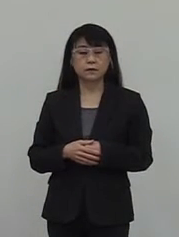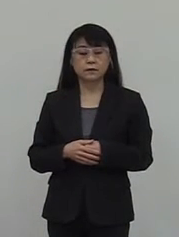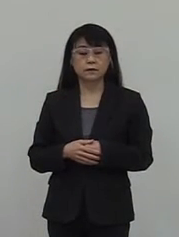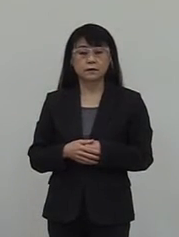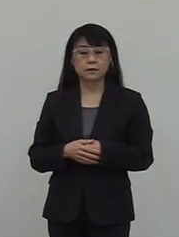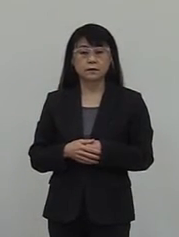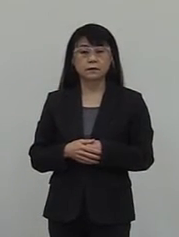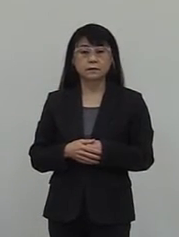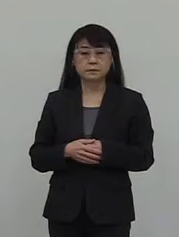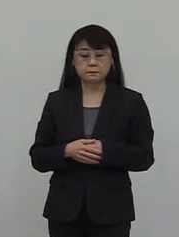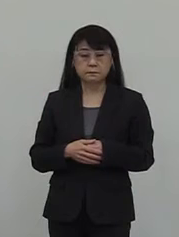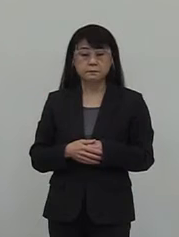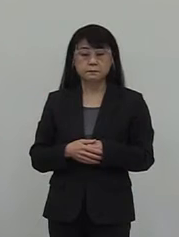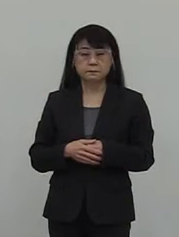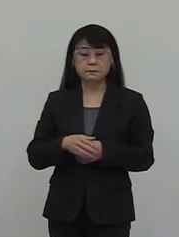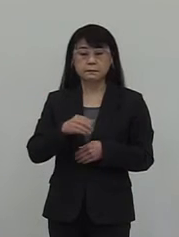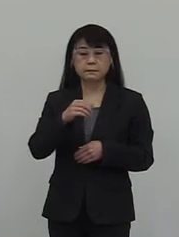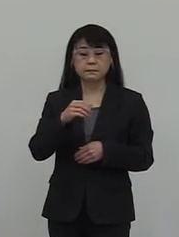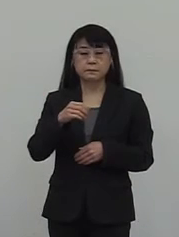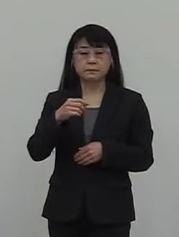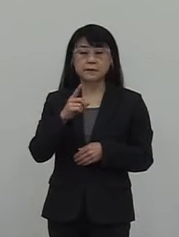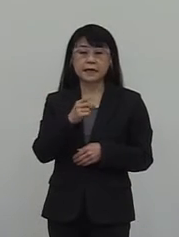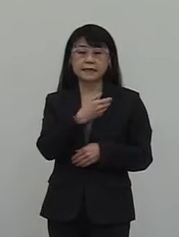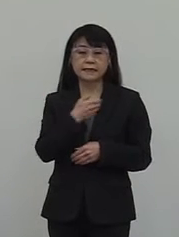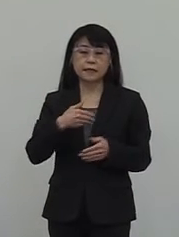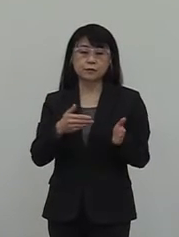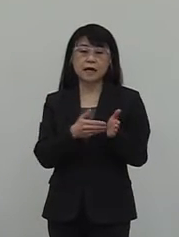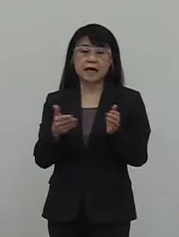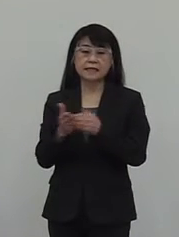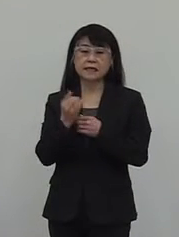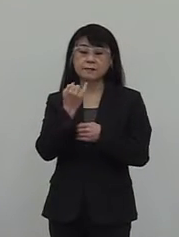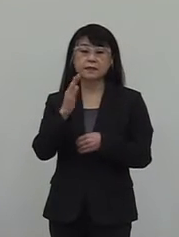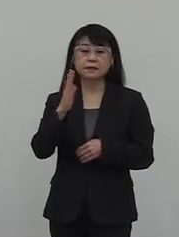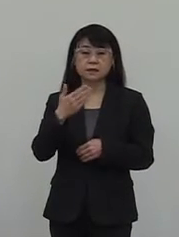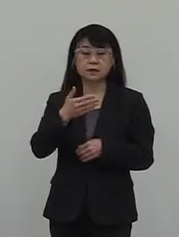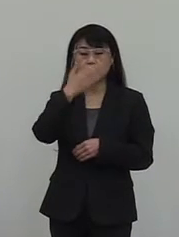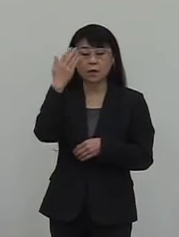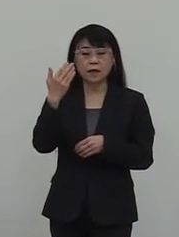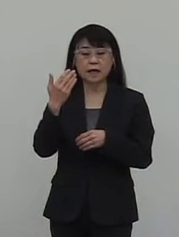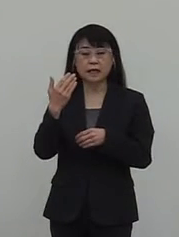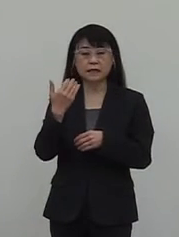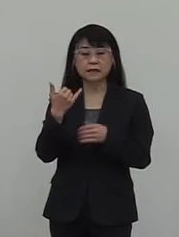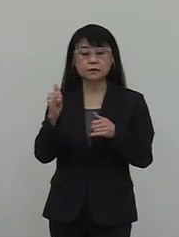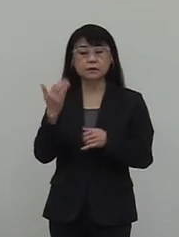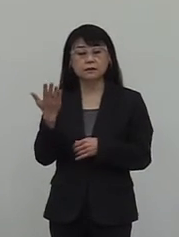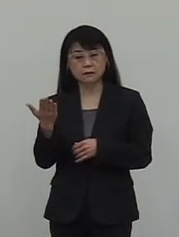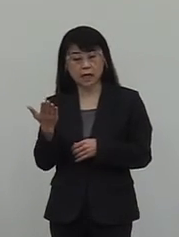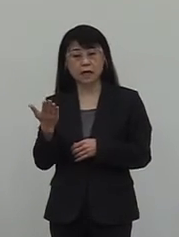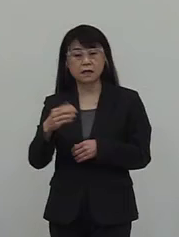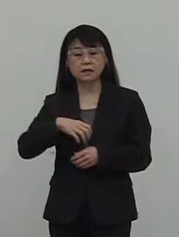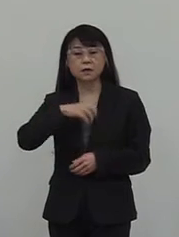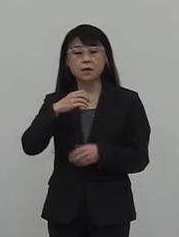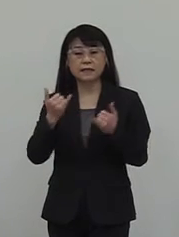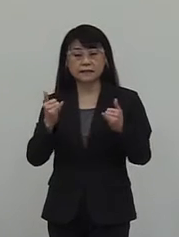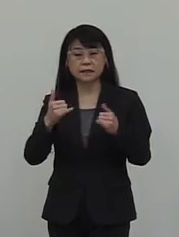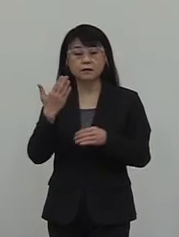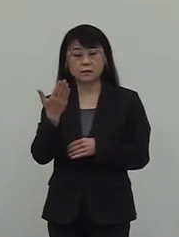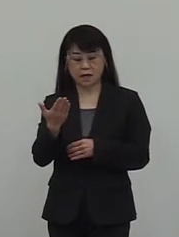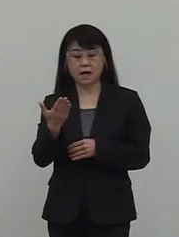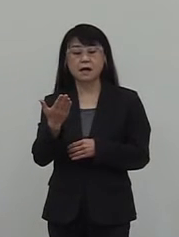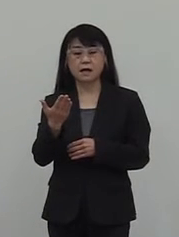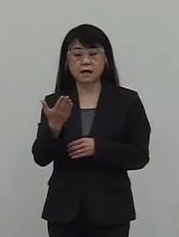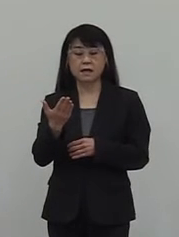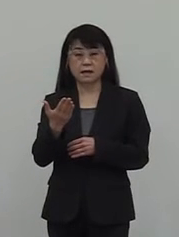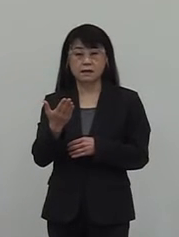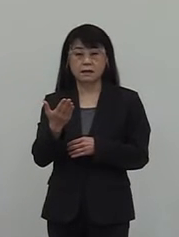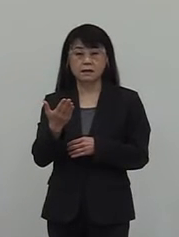教えていただける範囲でご年齢、例えば若年層だったりとかっていう方がお亡くなりになっているのか、高齢者の方、比較的高齢の方だったの